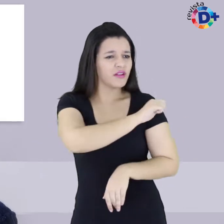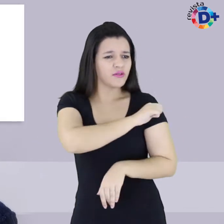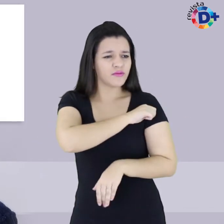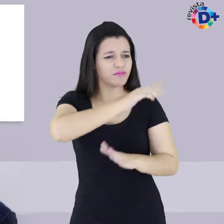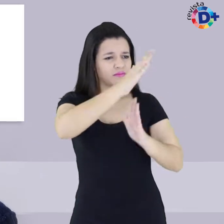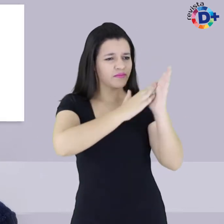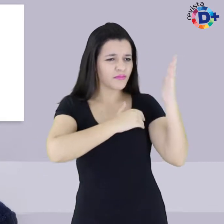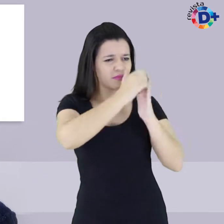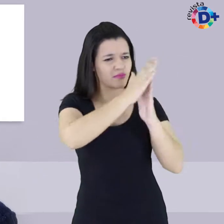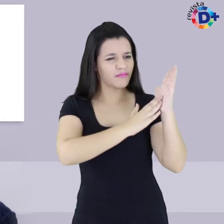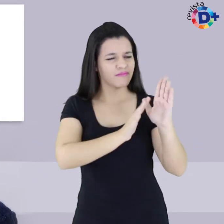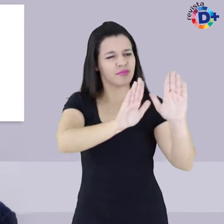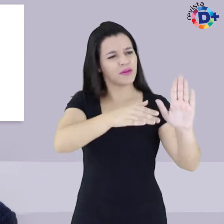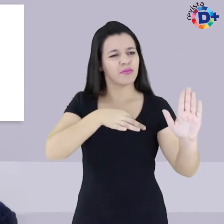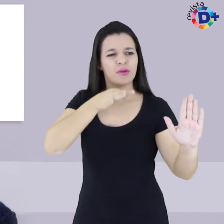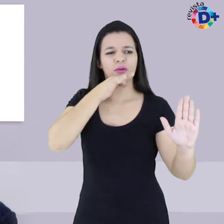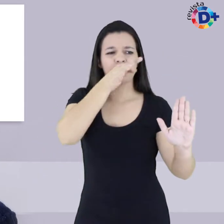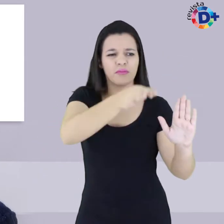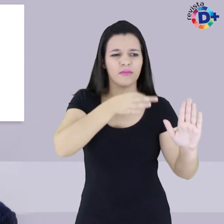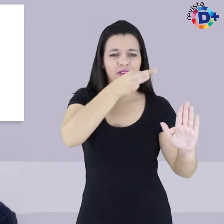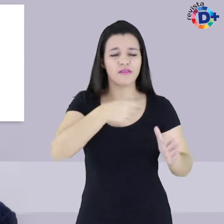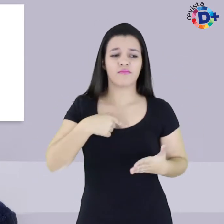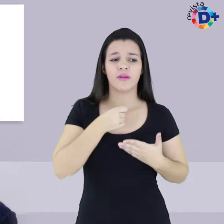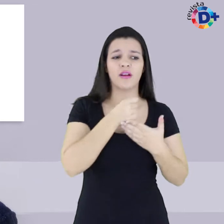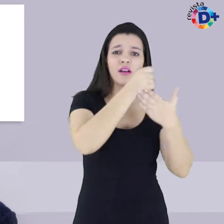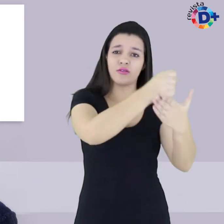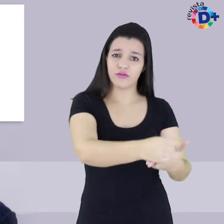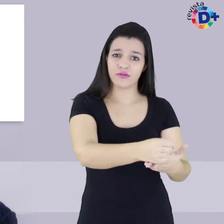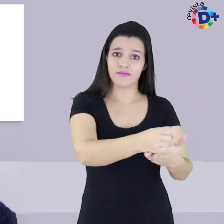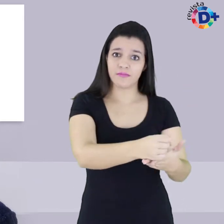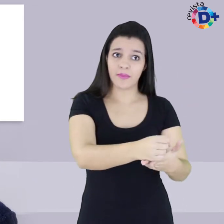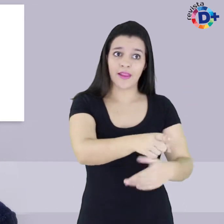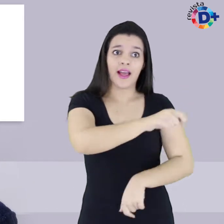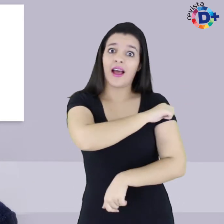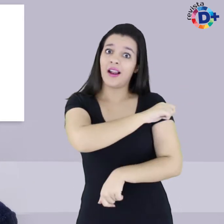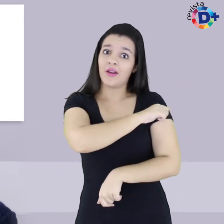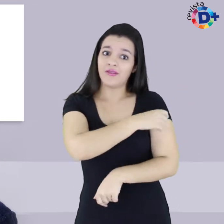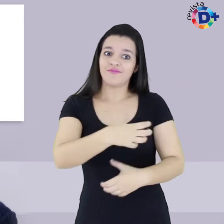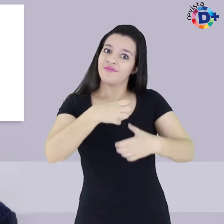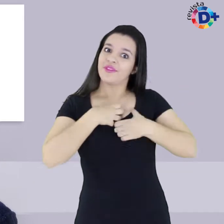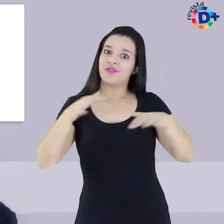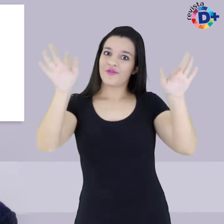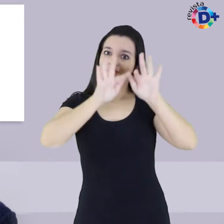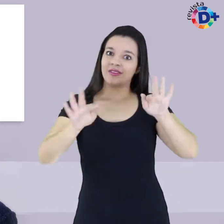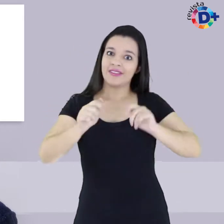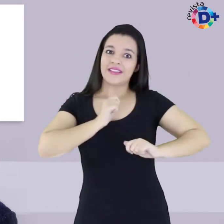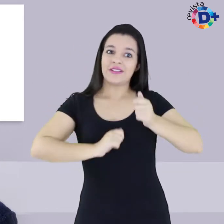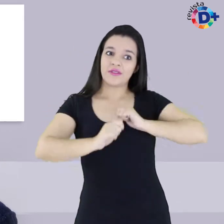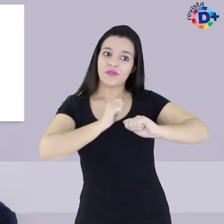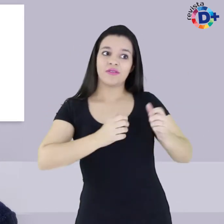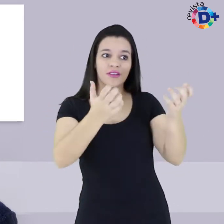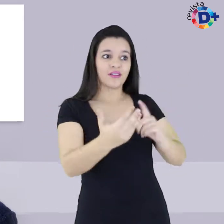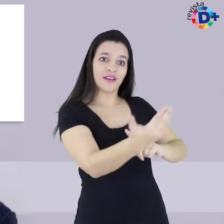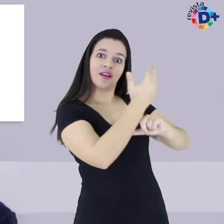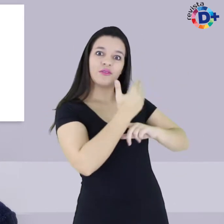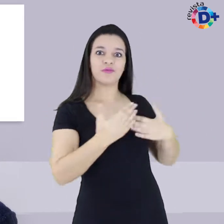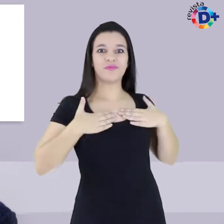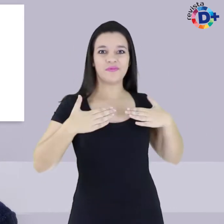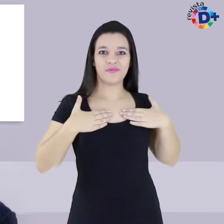a produção dos trabalhos dos alunos, momento mais esperado por eles. Quem participou